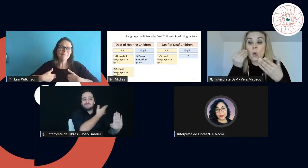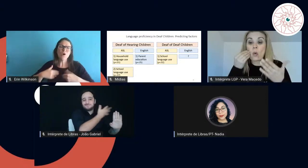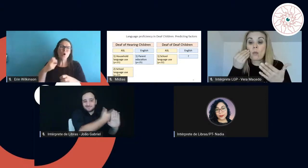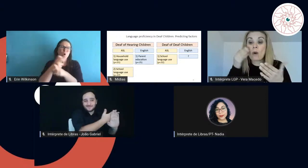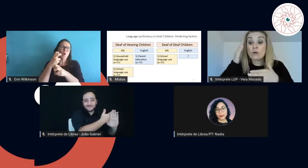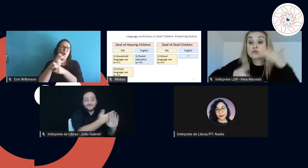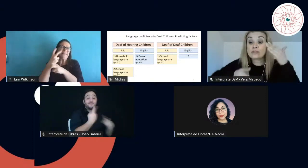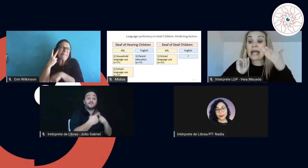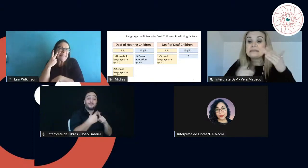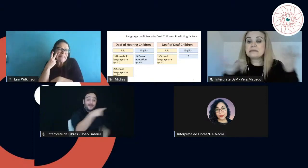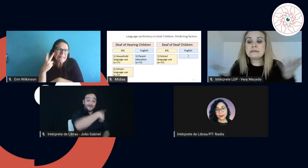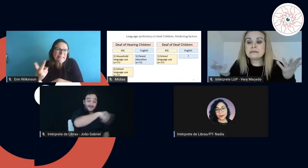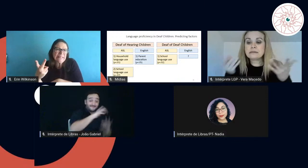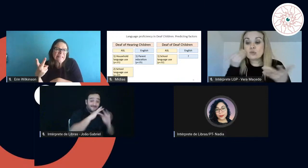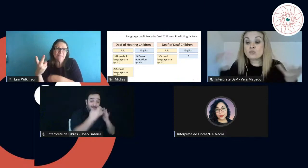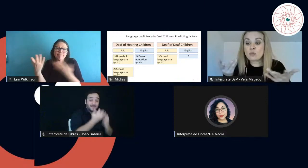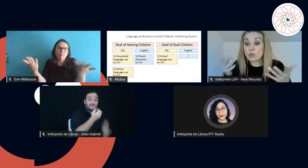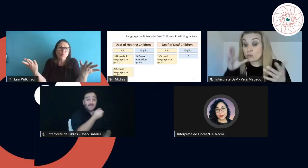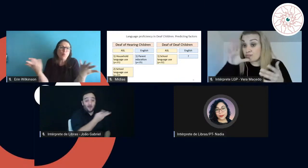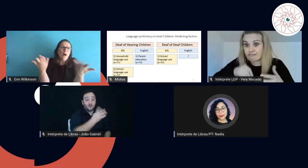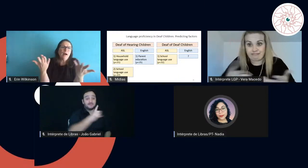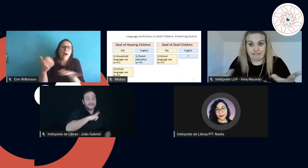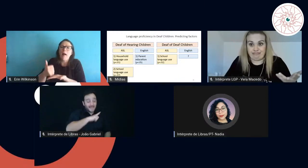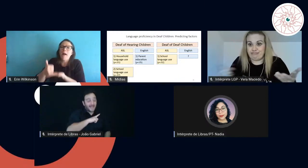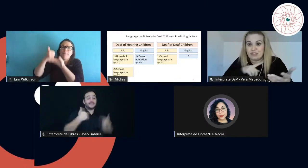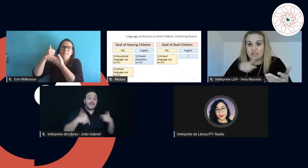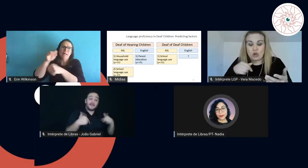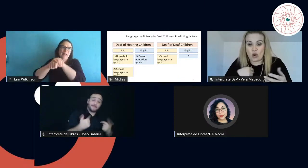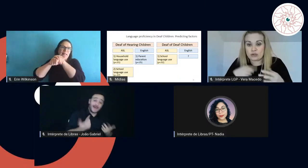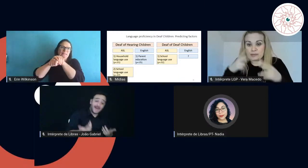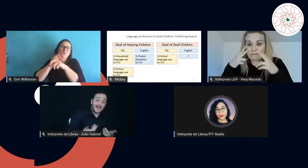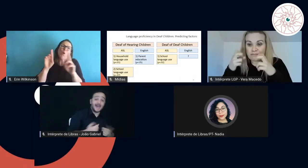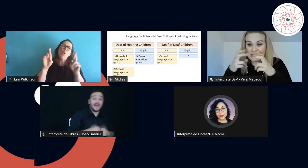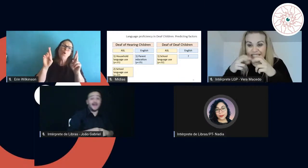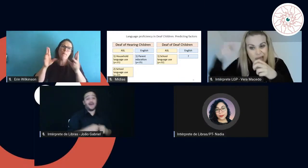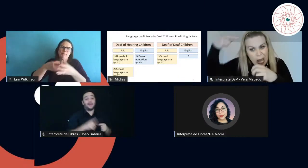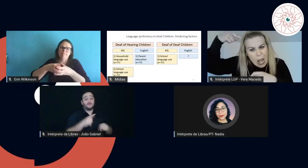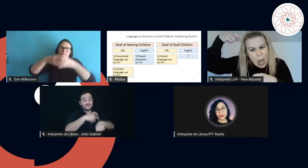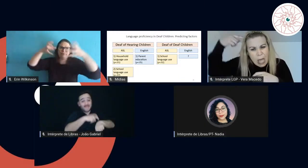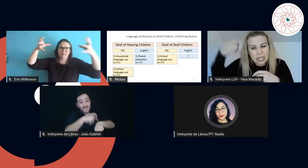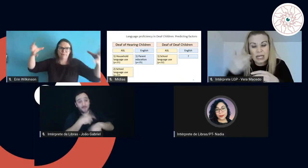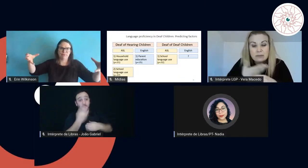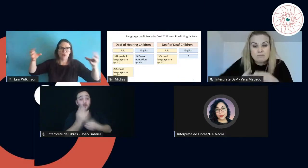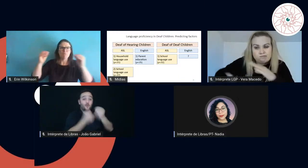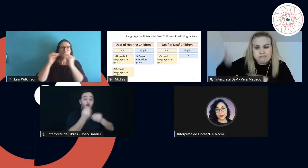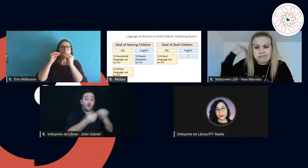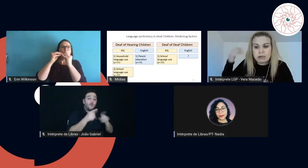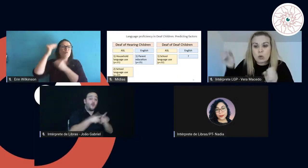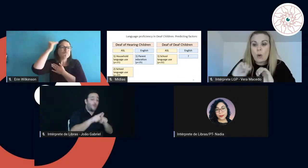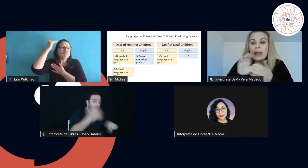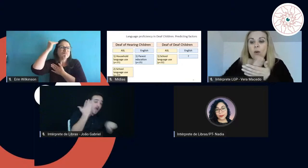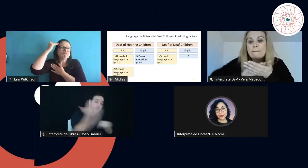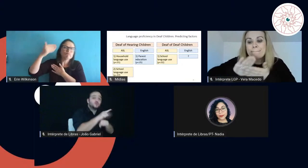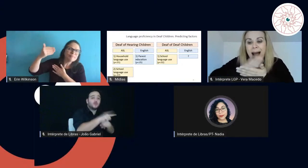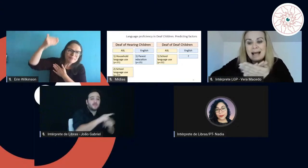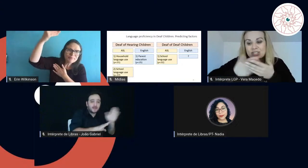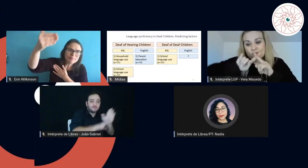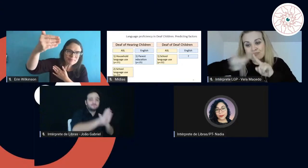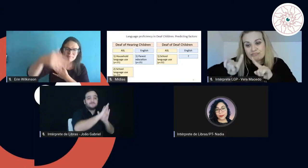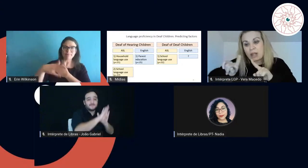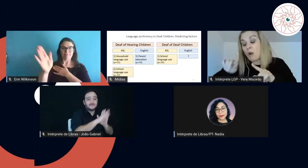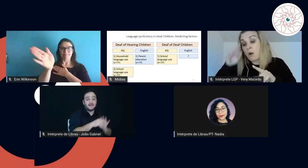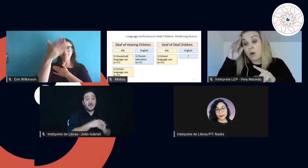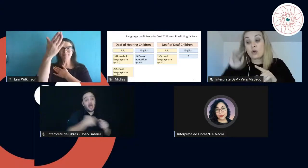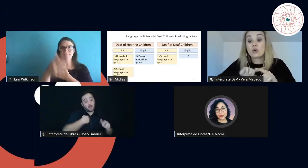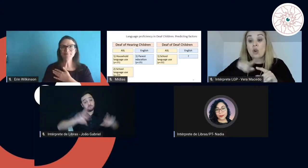esse fenômeno, porque nós não temos essa pesquisa, pesquisas anteriores que em base, enfim, a